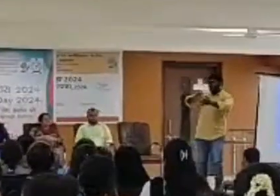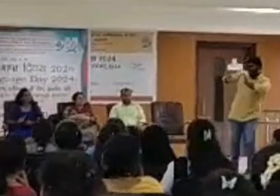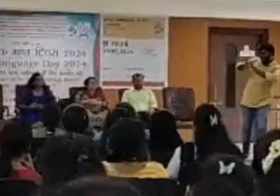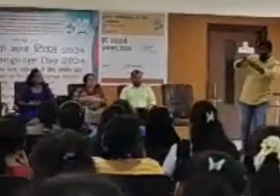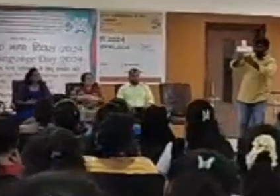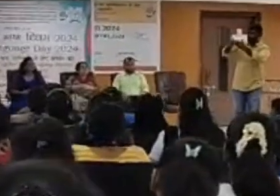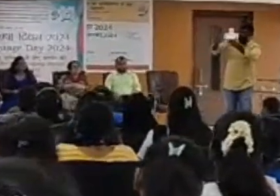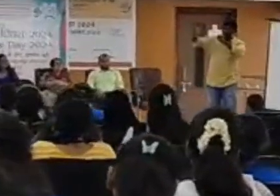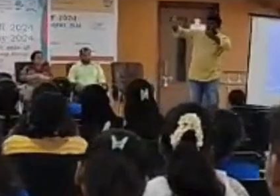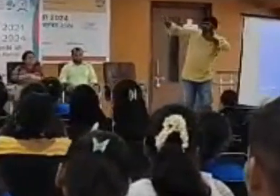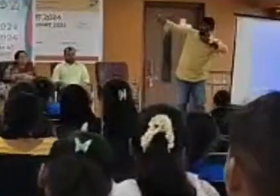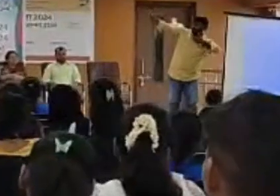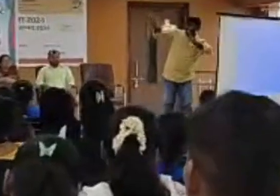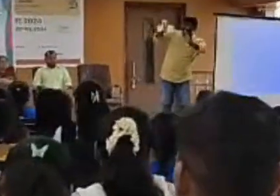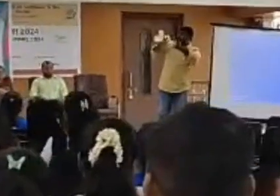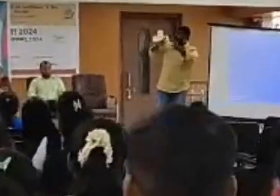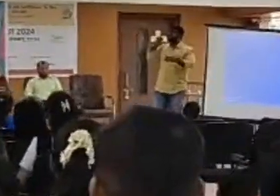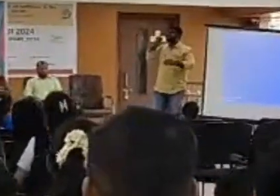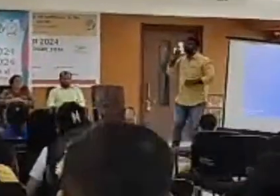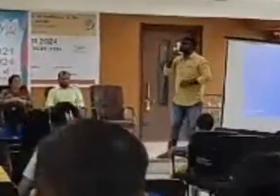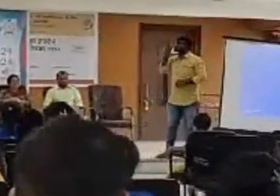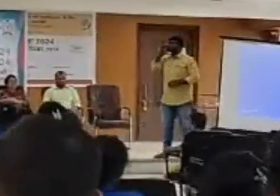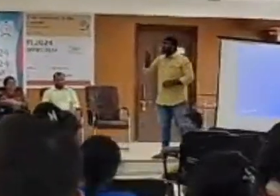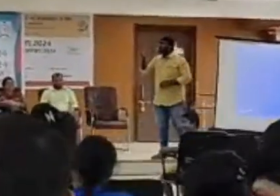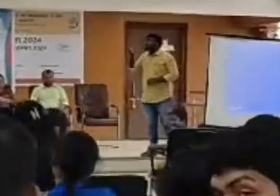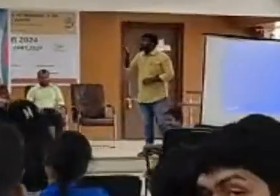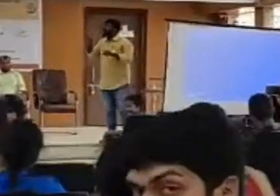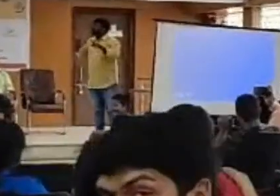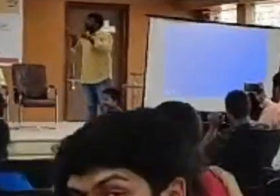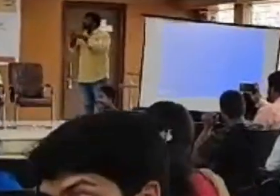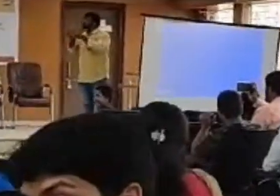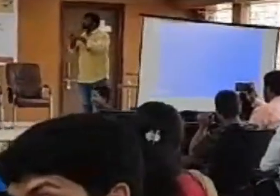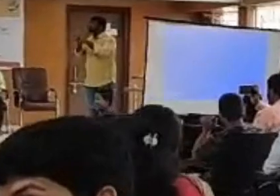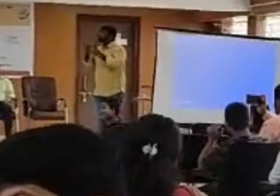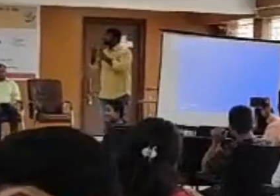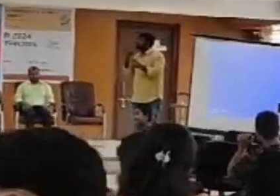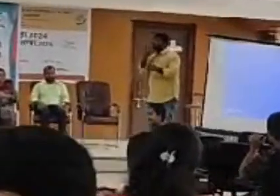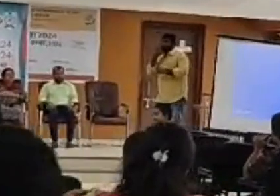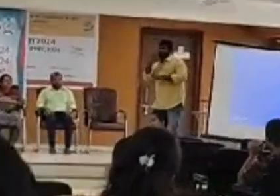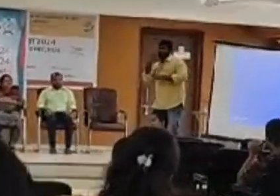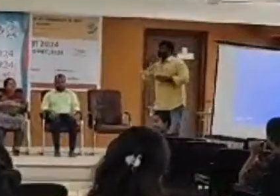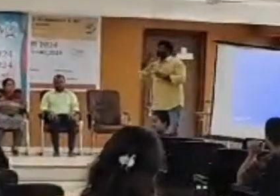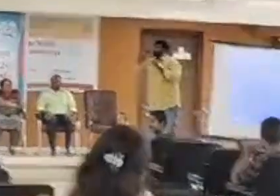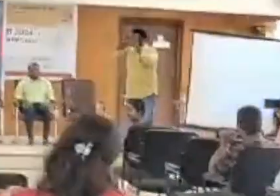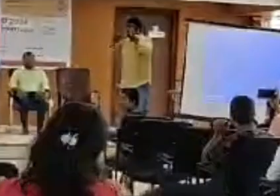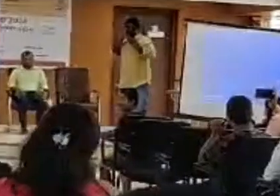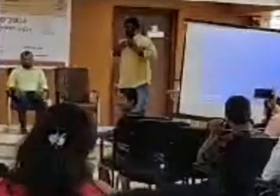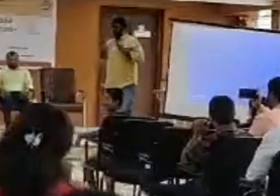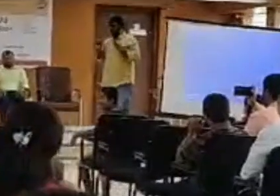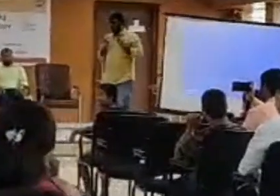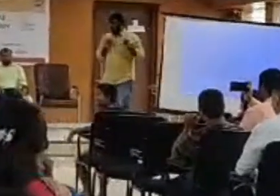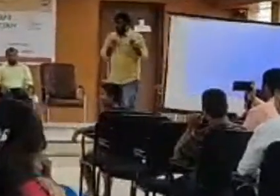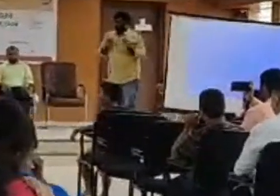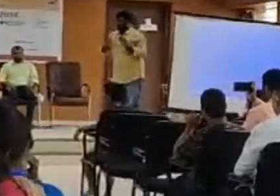ಇವಾಗ ನಮಗೆ ಫೋಟೋಸ್ ಎಲ್ಲ, ಗೆಸ್ಟರ್ಸ್ ಎಲ್ಲ, ಎಕ್ಸ್ಪ್ರೆಷನ್ಸ್ ಎಲ್ಲದು ಸೈನ್ ಲ್ಯಾಂಗ್ವೇಜ್ ಅಲ್ಲಿ ತುಂಬಾ ಈಸಿಯಾಗಿ ಕಲಿತಾ ಇದ್ದೀವಿ.